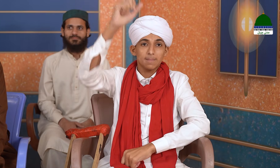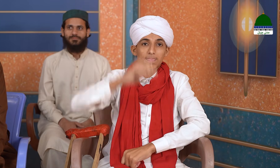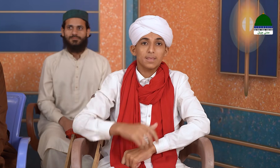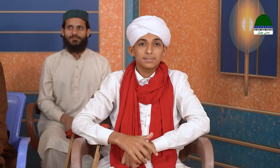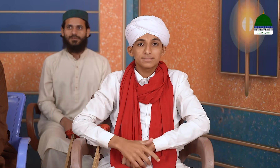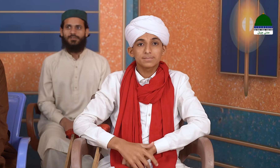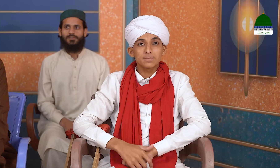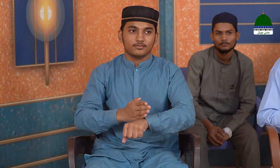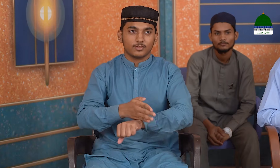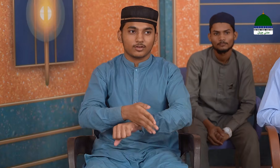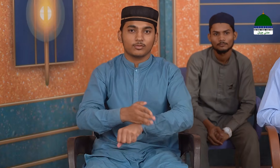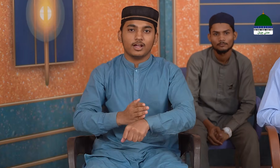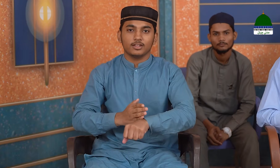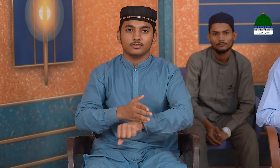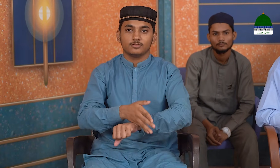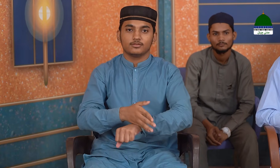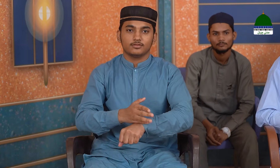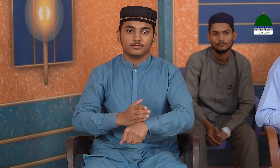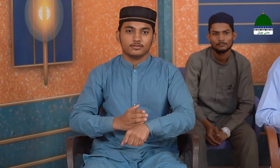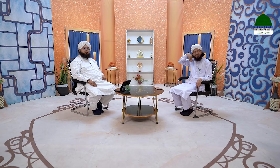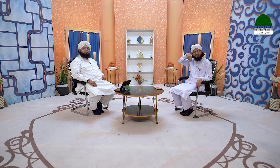سبحان اللہ، سبحان اللہ، قربانی،